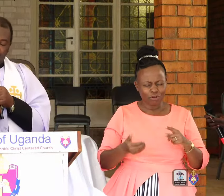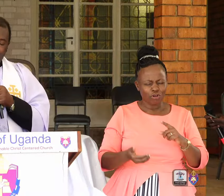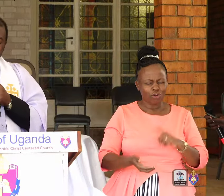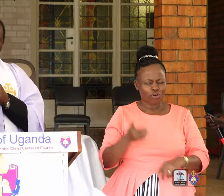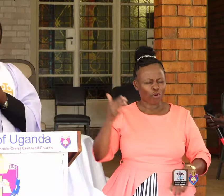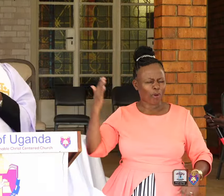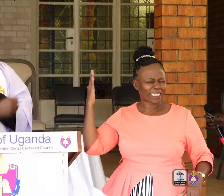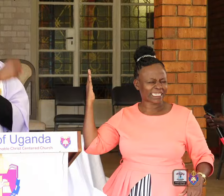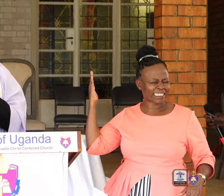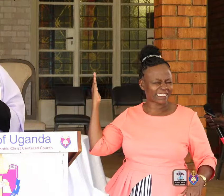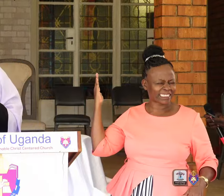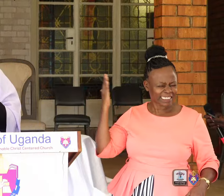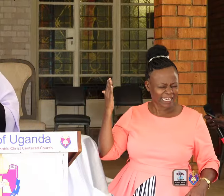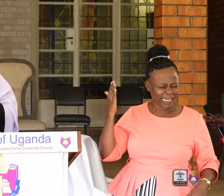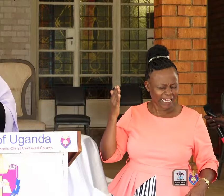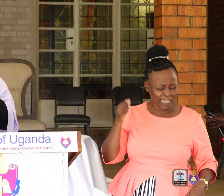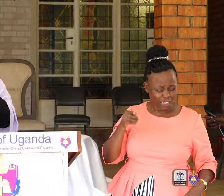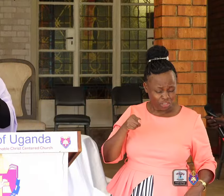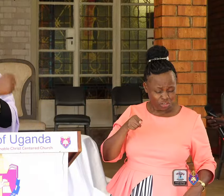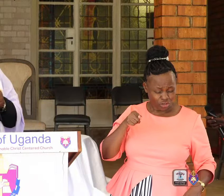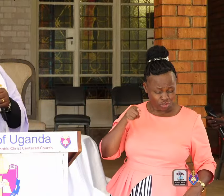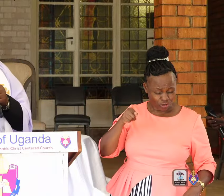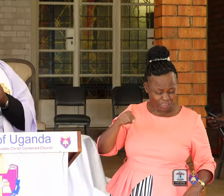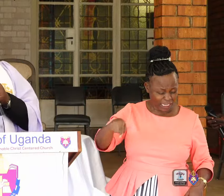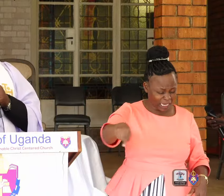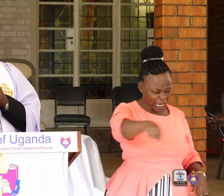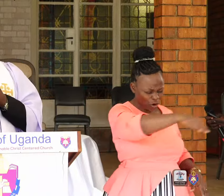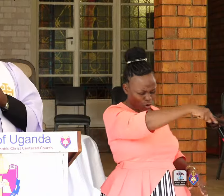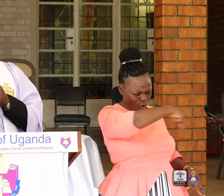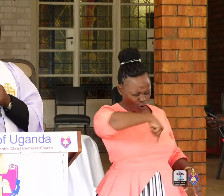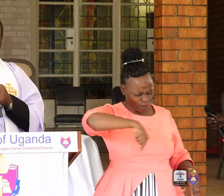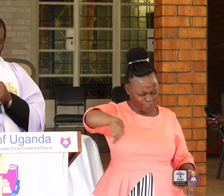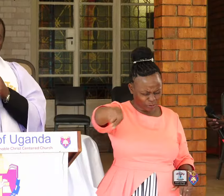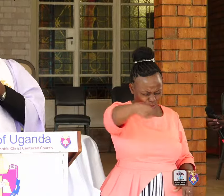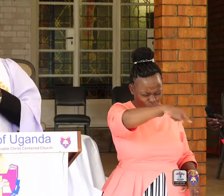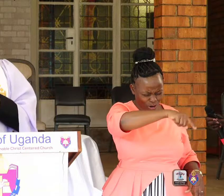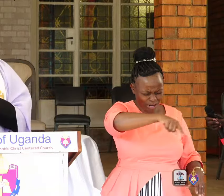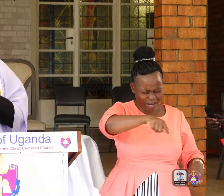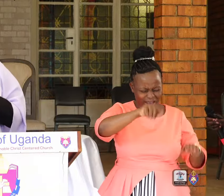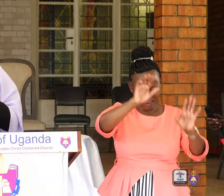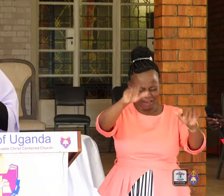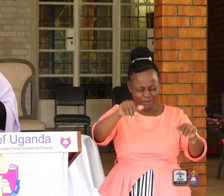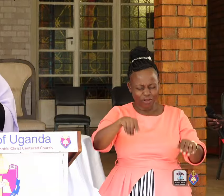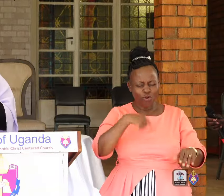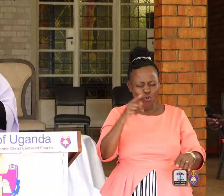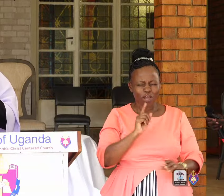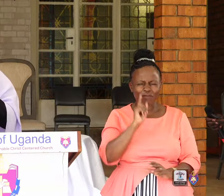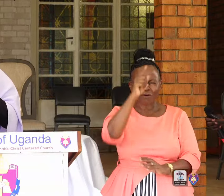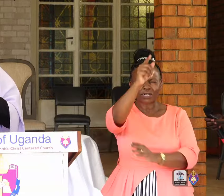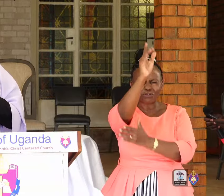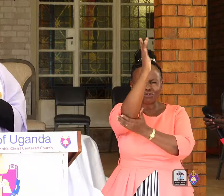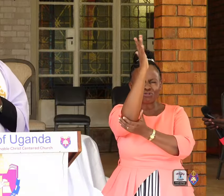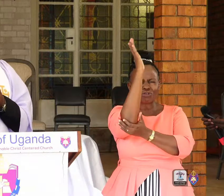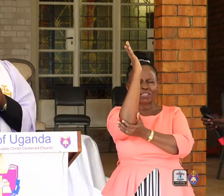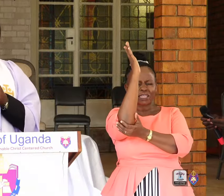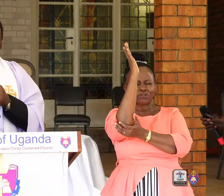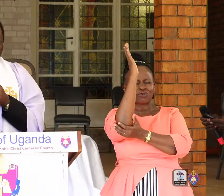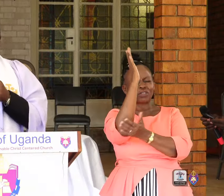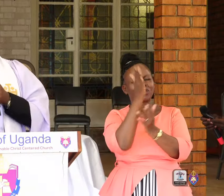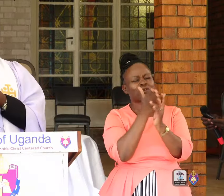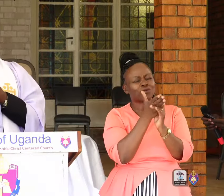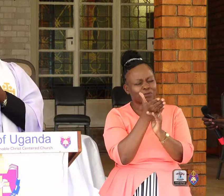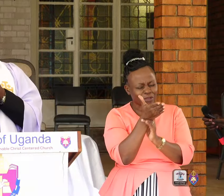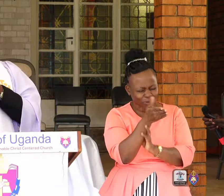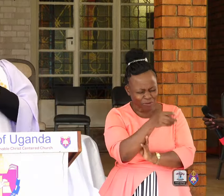ekitala n'okiteeka okwetoolola ennimiro eyo nti buli ayagala okutuuka ku muti ogwo anaayitanga mu